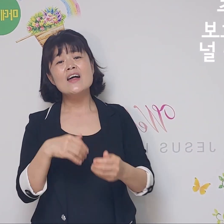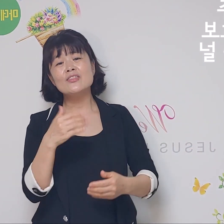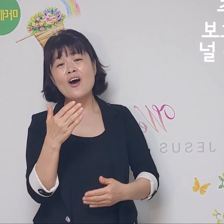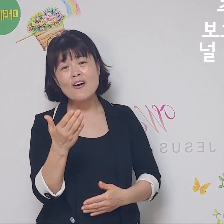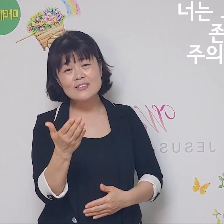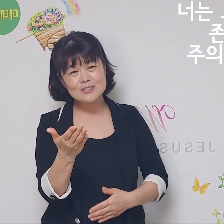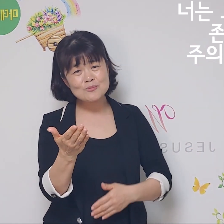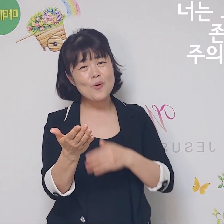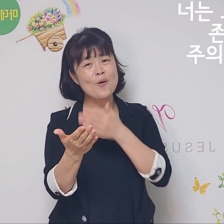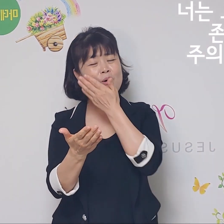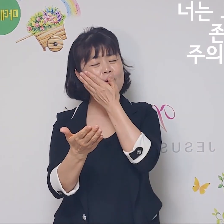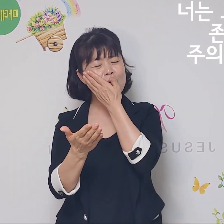너는